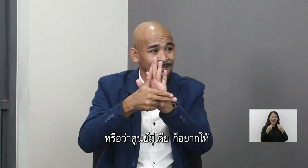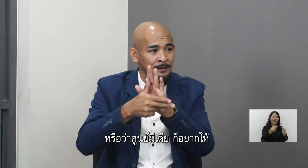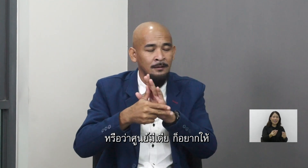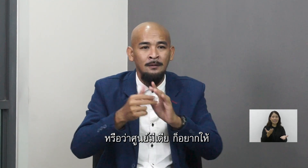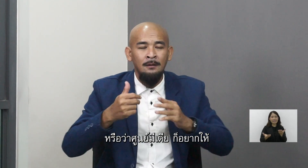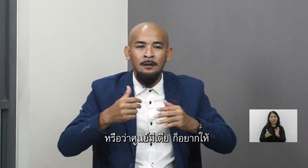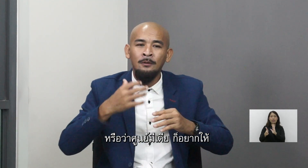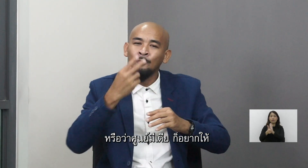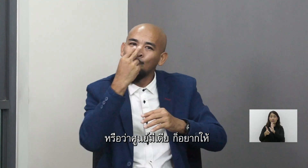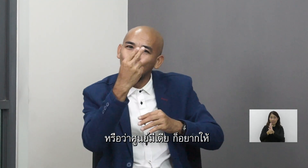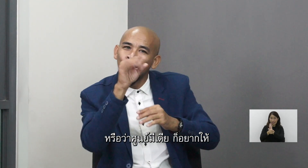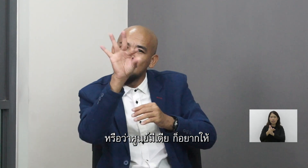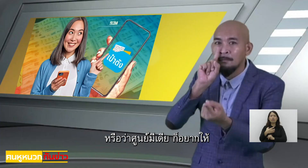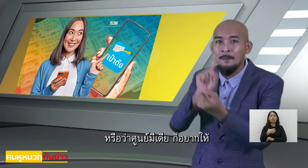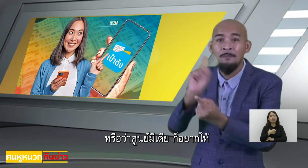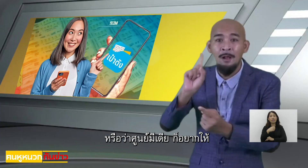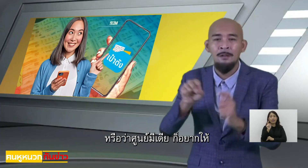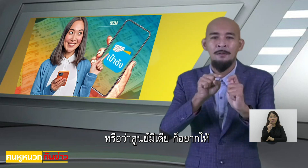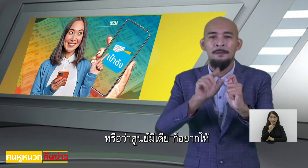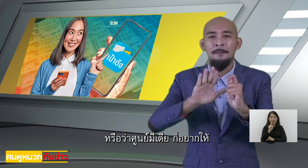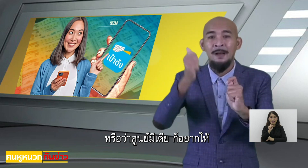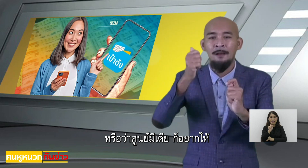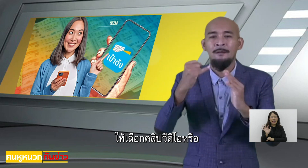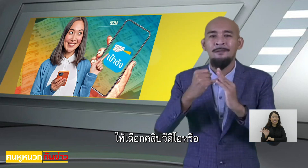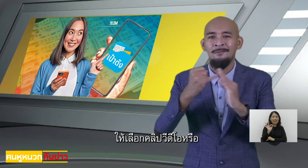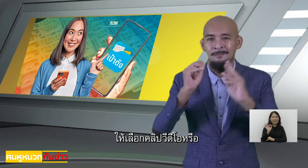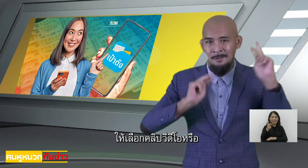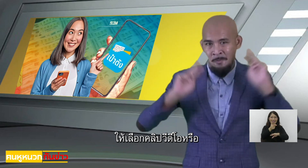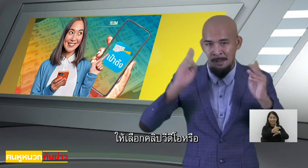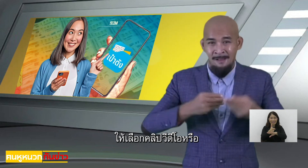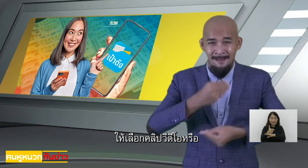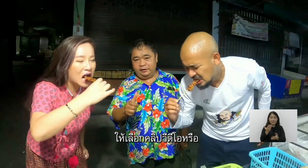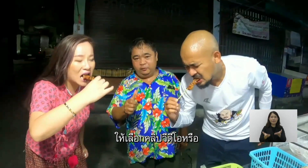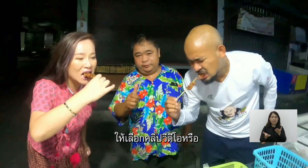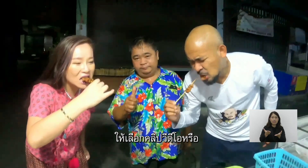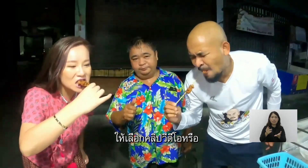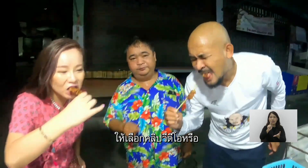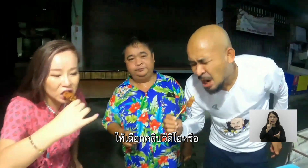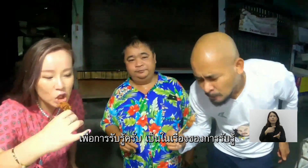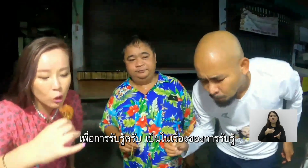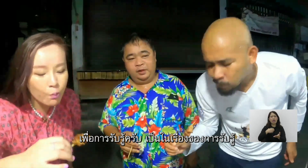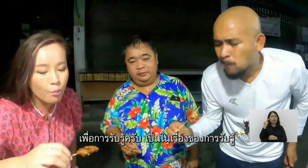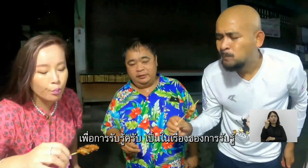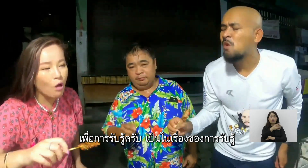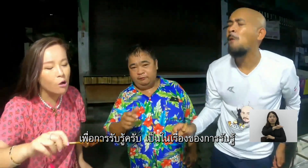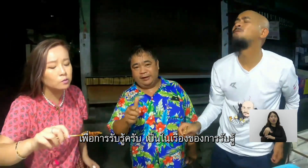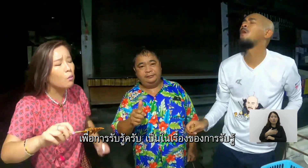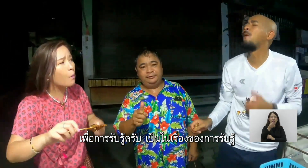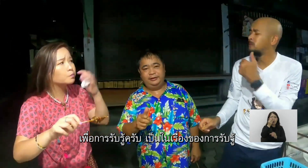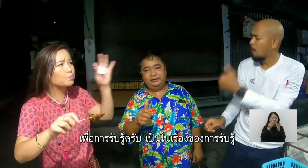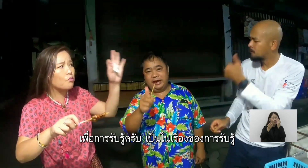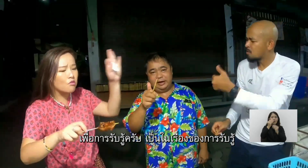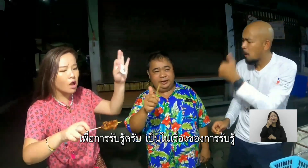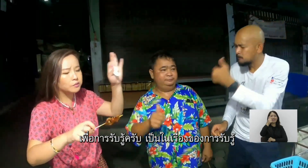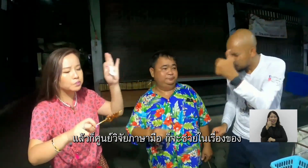หรือว่าศูนย์มีเดียก็อยากให้เลือกคลิปวิดีโอหรือการเพื่อการรับรู้อะครับเป็น